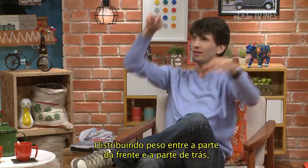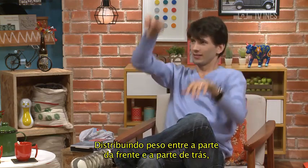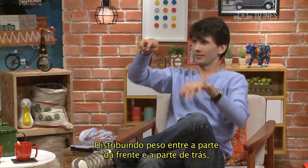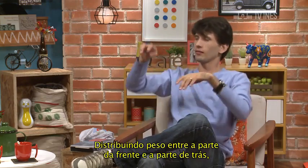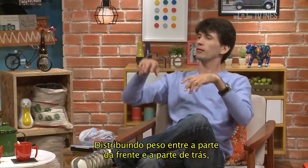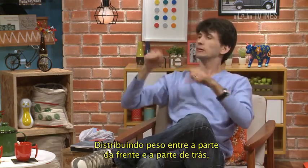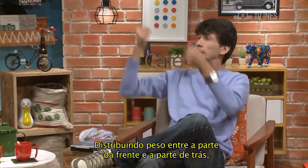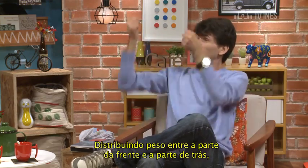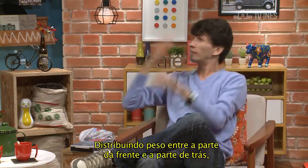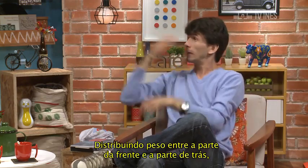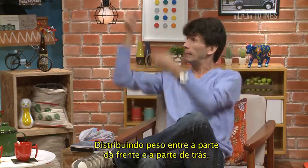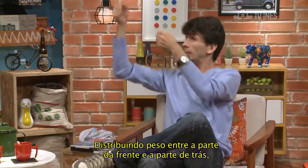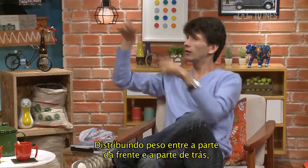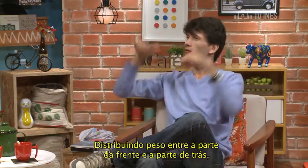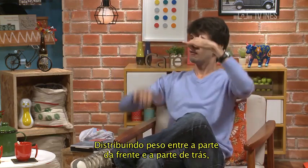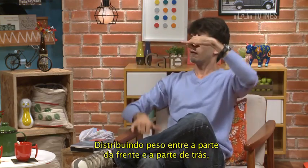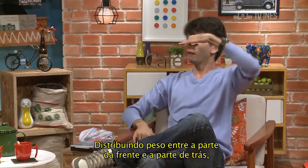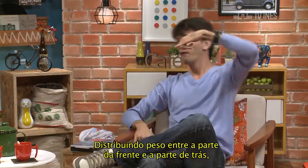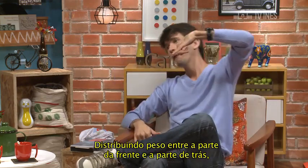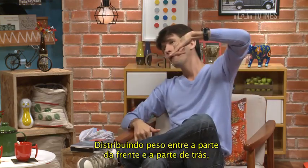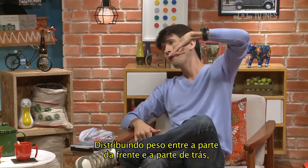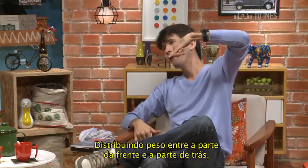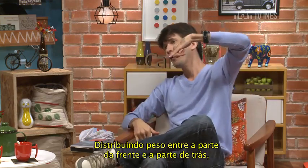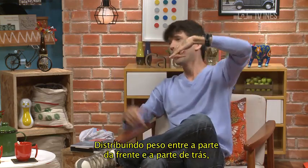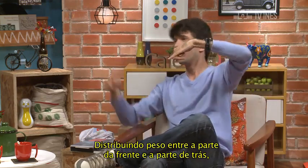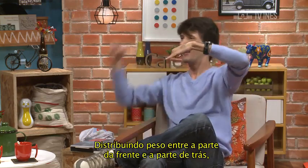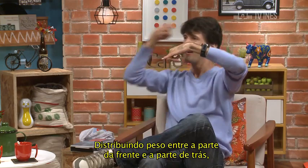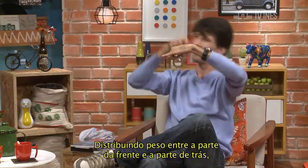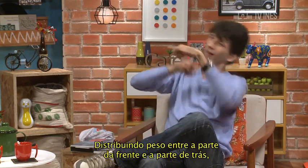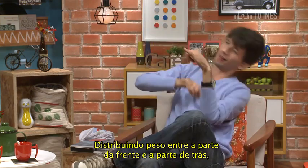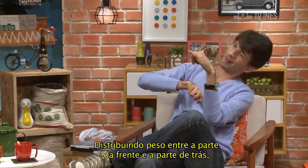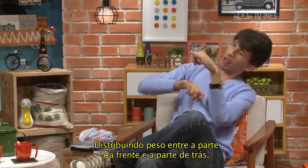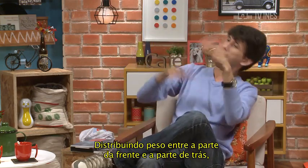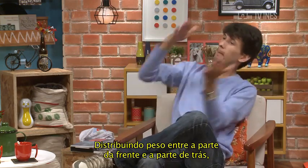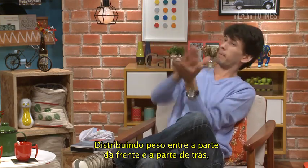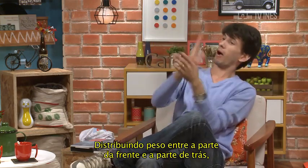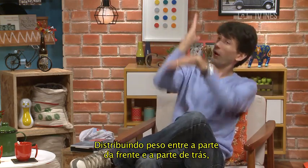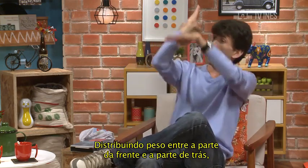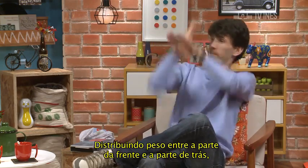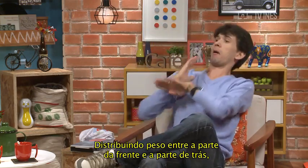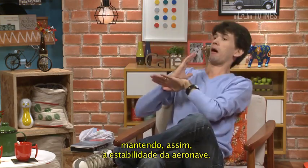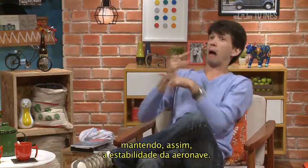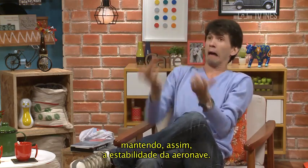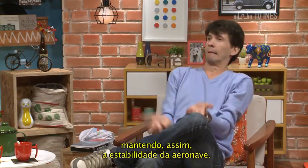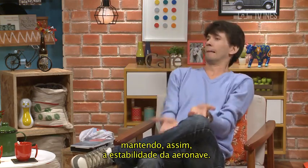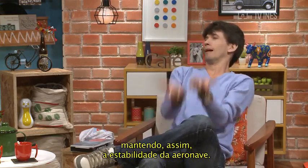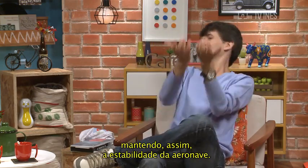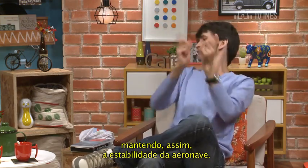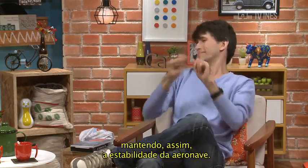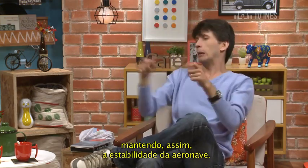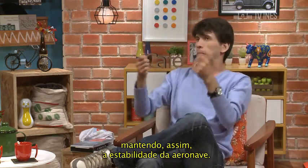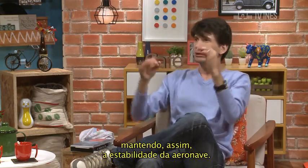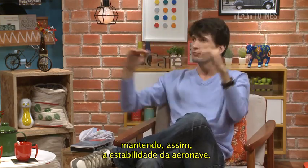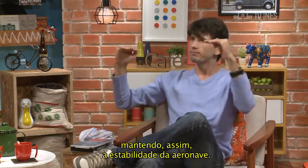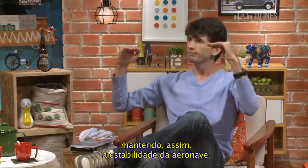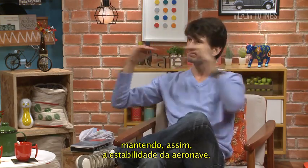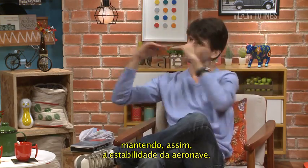distribuído peso entre a parte da frente EA parte de trás mantendo assim a estabilidade